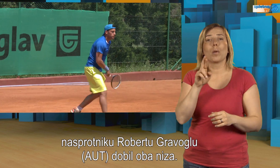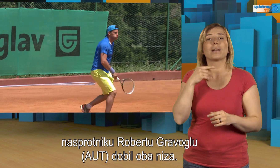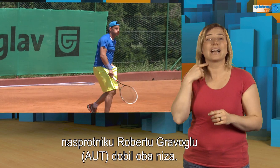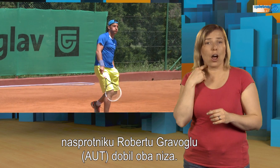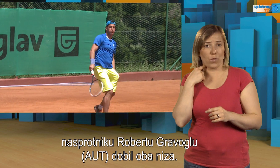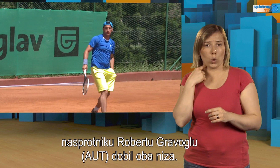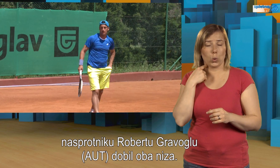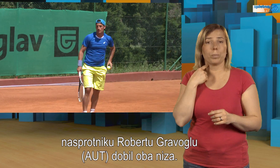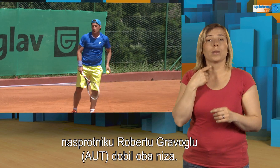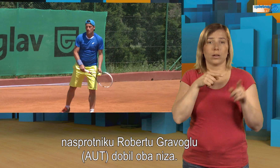oba niza.